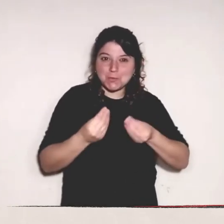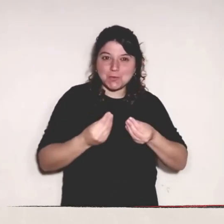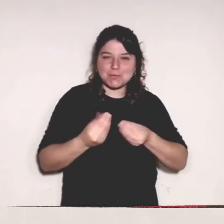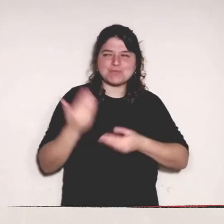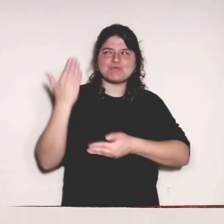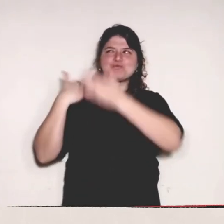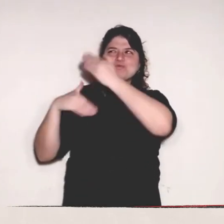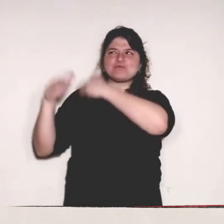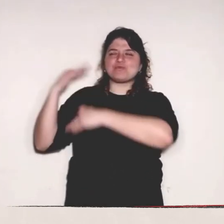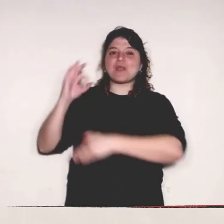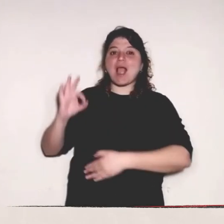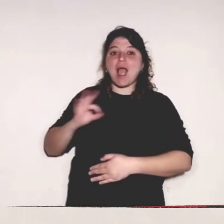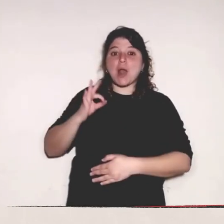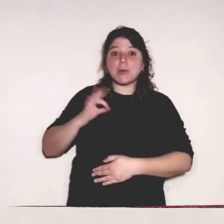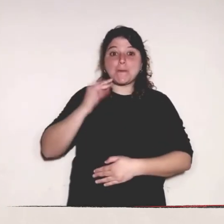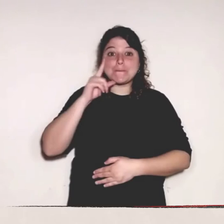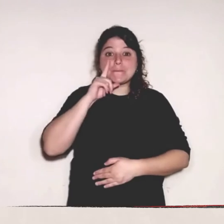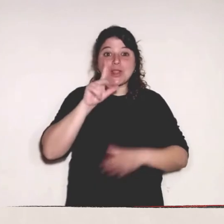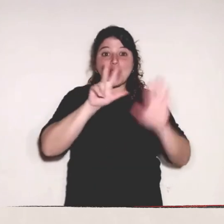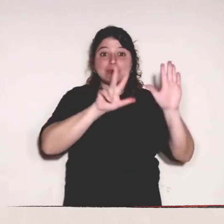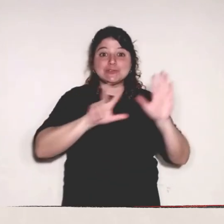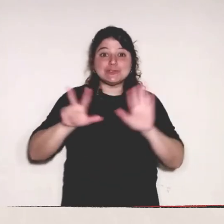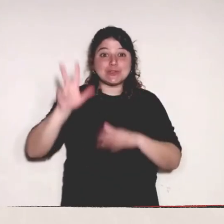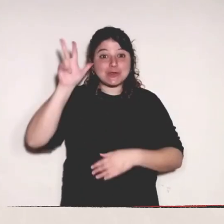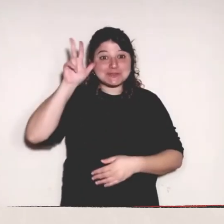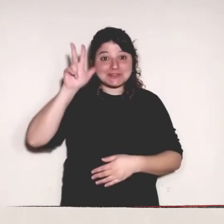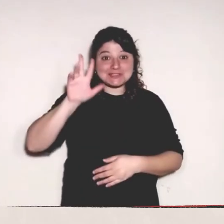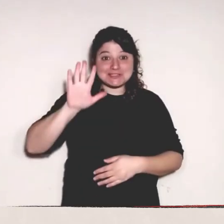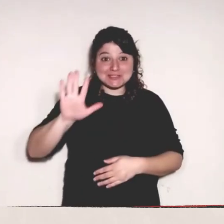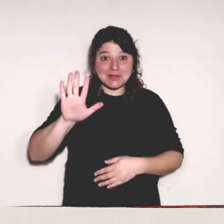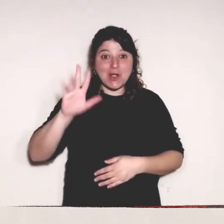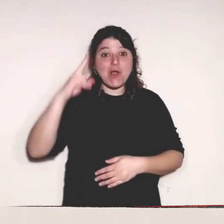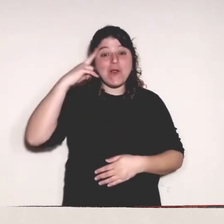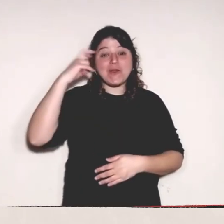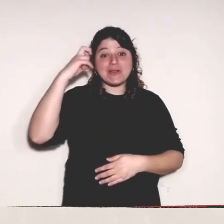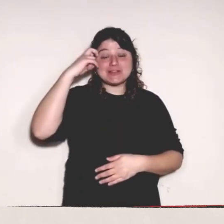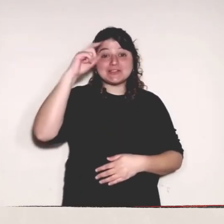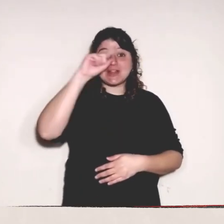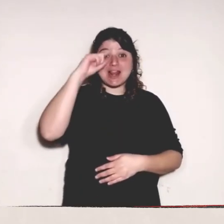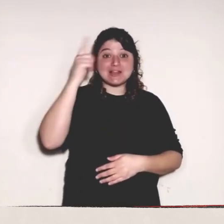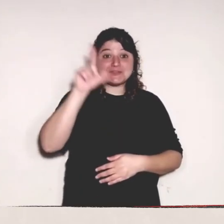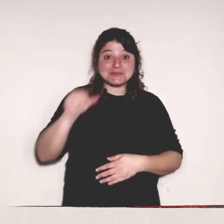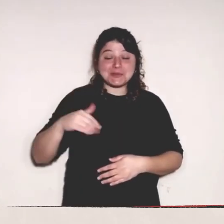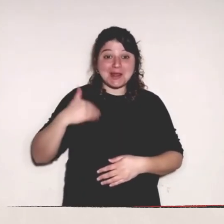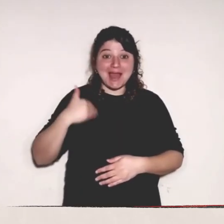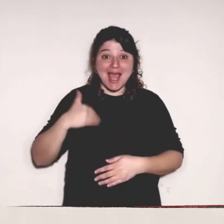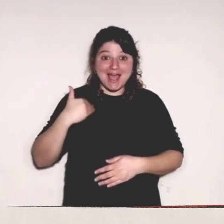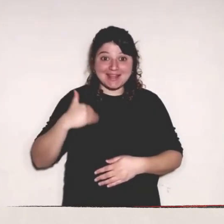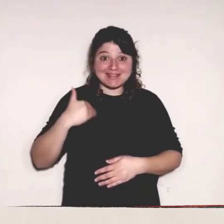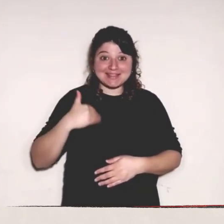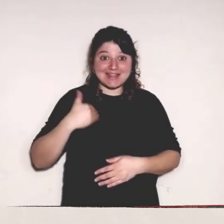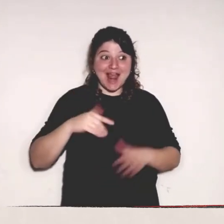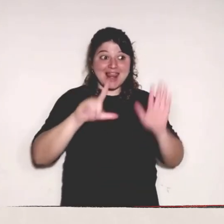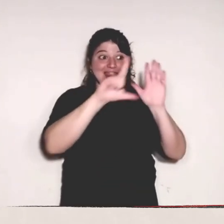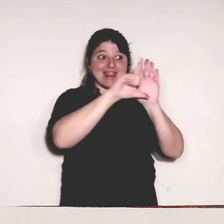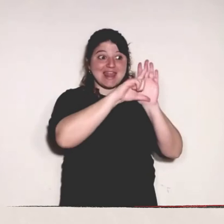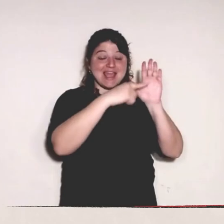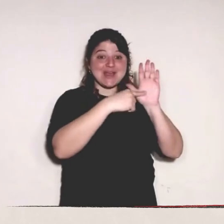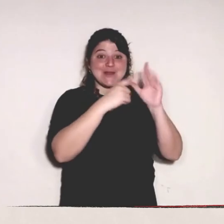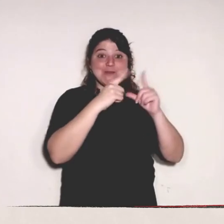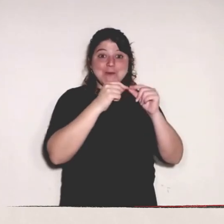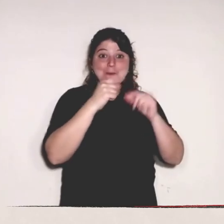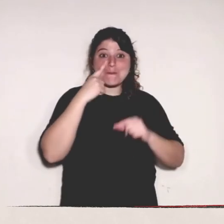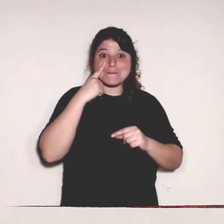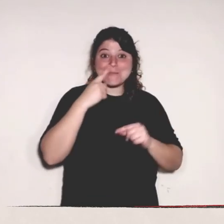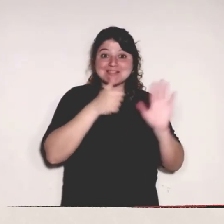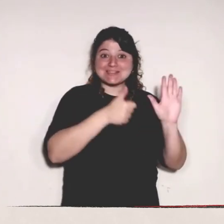esta fecha viene del año 1885 cuando se aprueba en el congreso nacional argentino